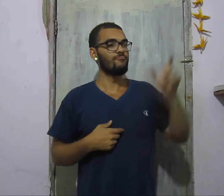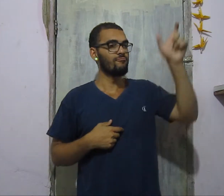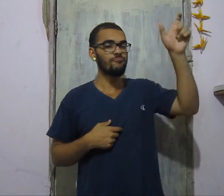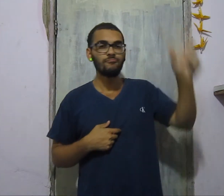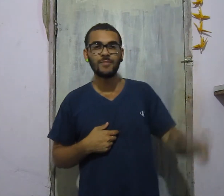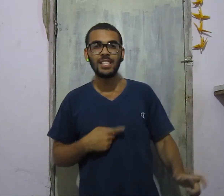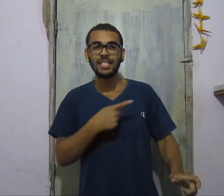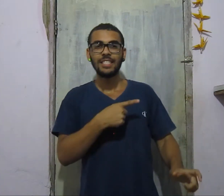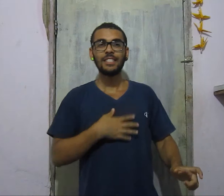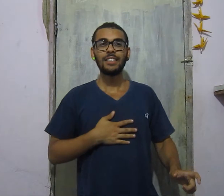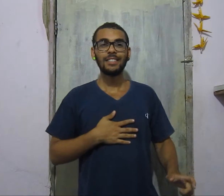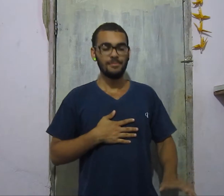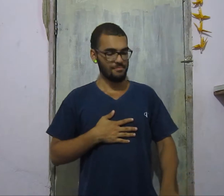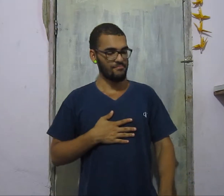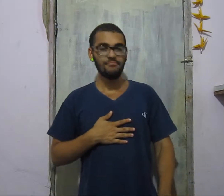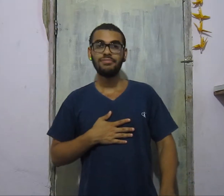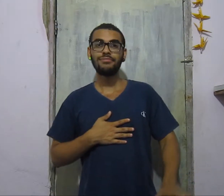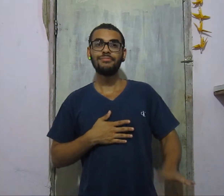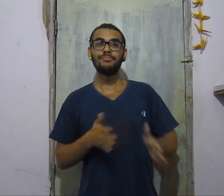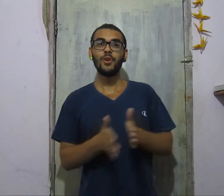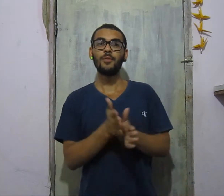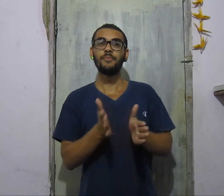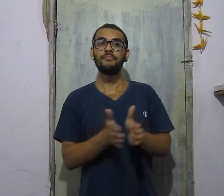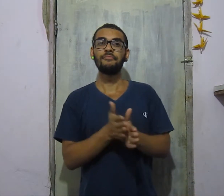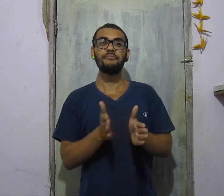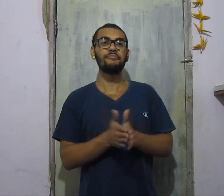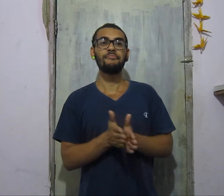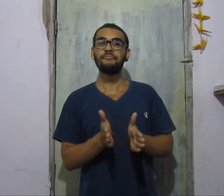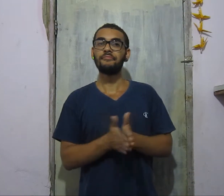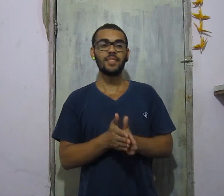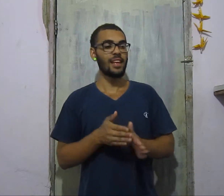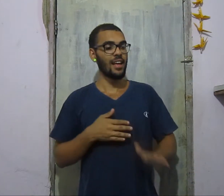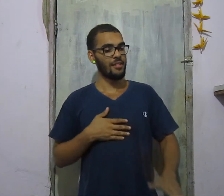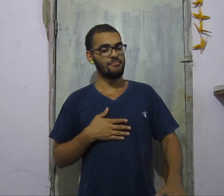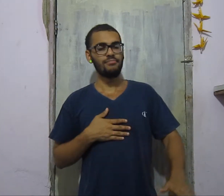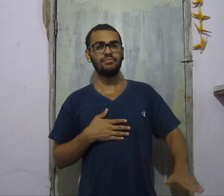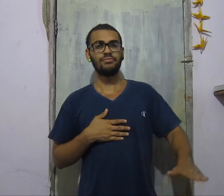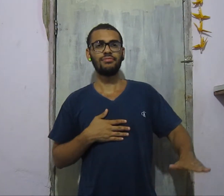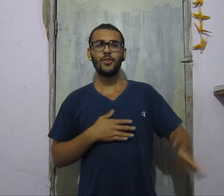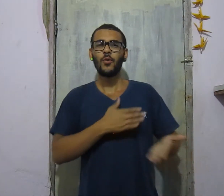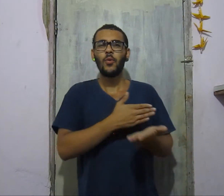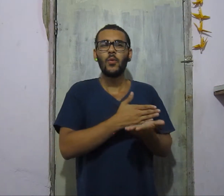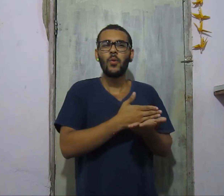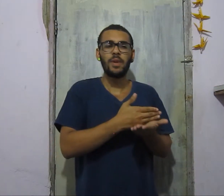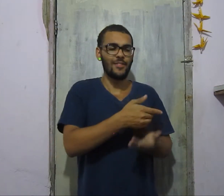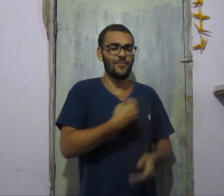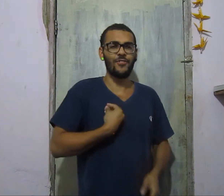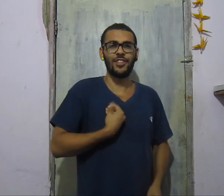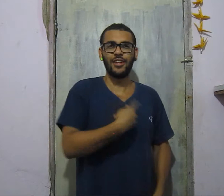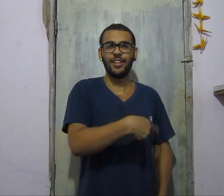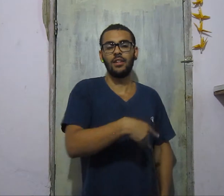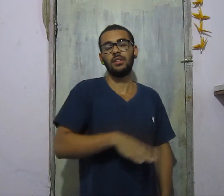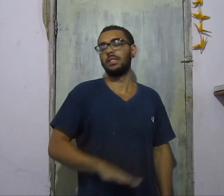principalmente porque quando essa moça é pequena, ela é muito pobre, e aí conforme ela vai